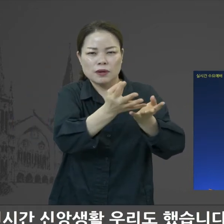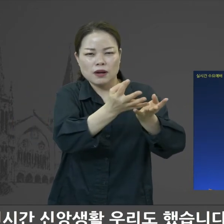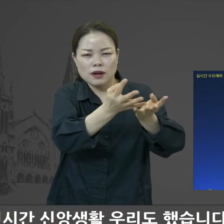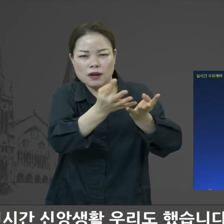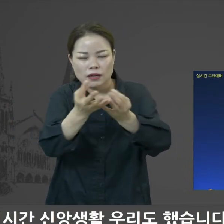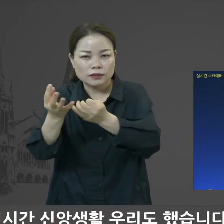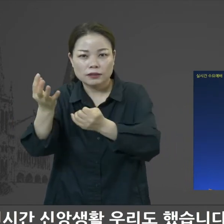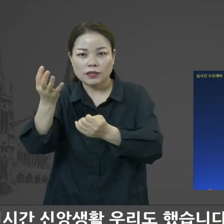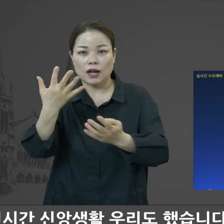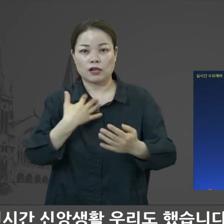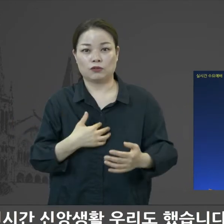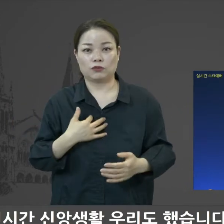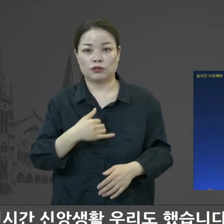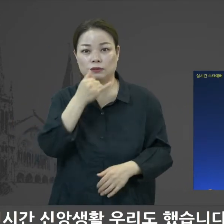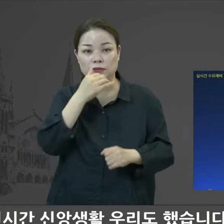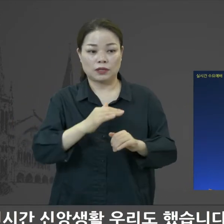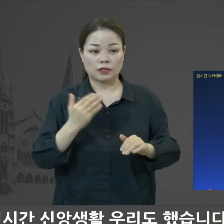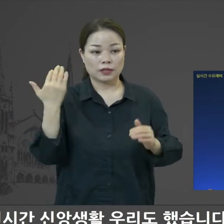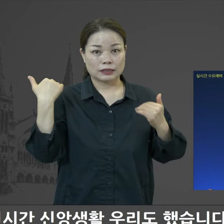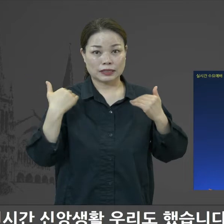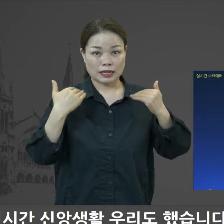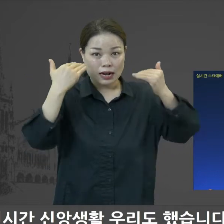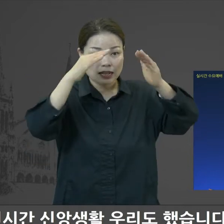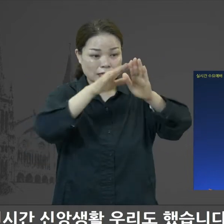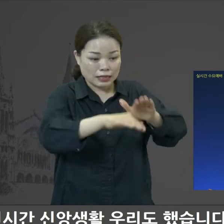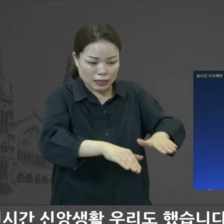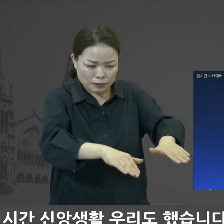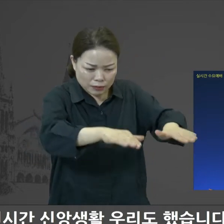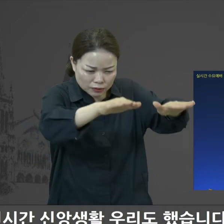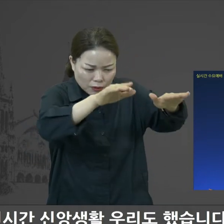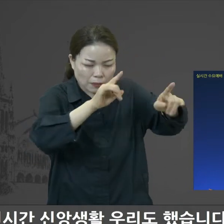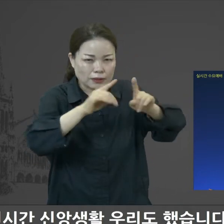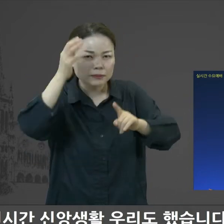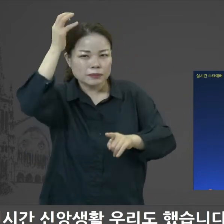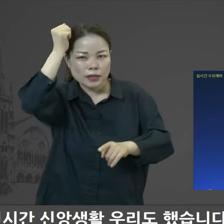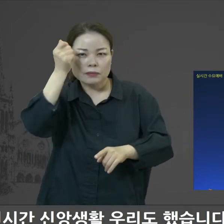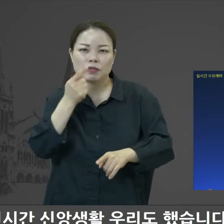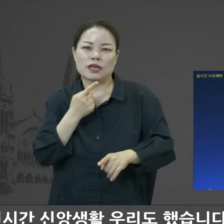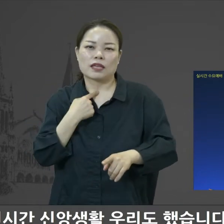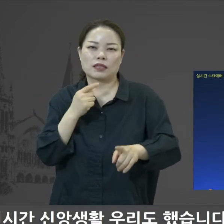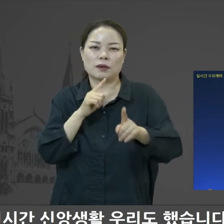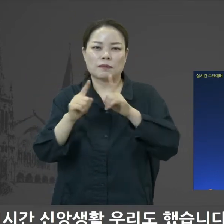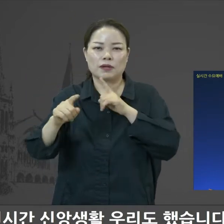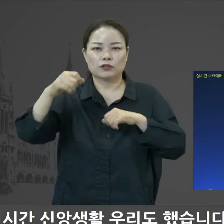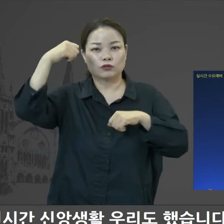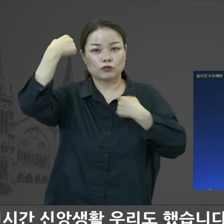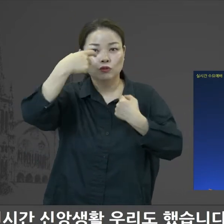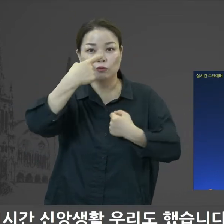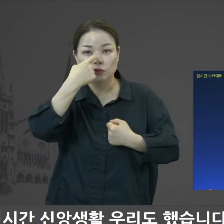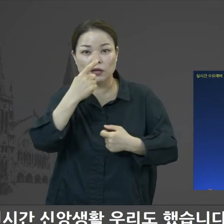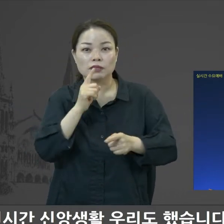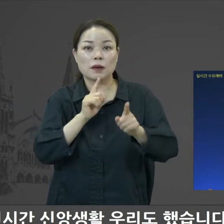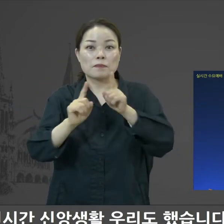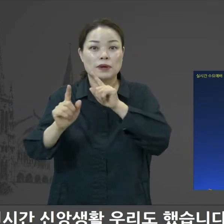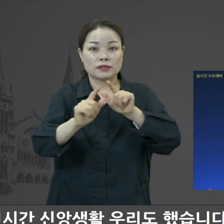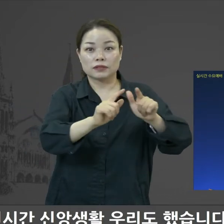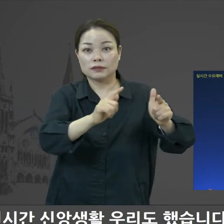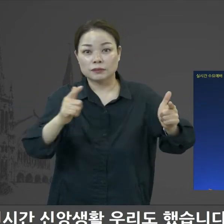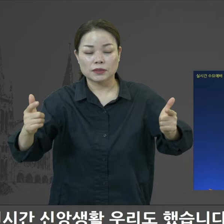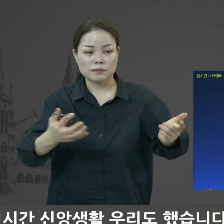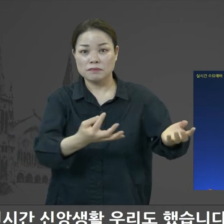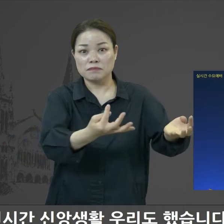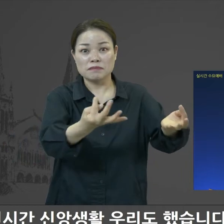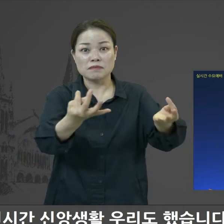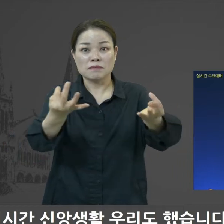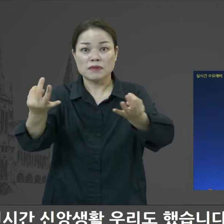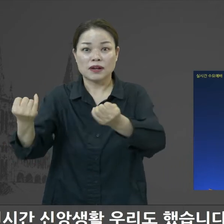가지고 있습니다. 자랄 때부터 들어왔던 말씀, 암송했던 말씀, 율동으로 배워왔던 말씀들이 정말 많이